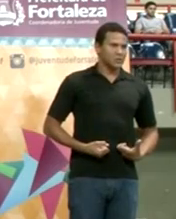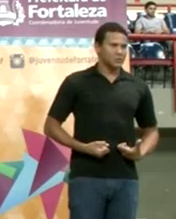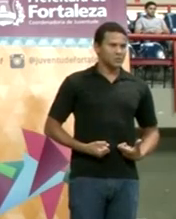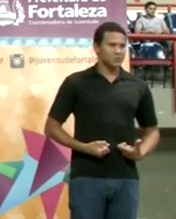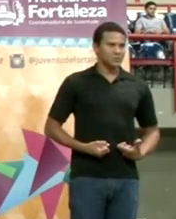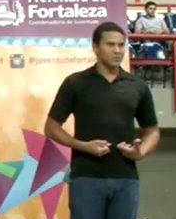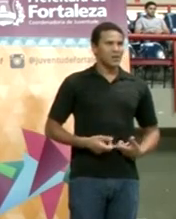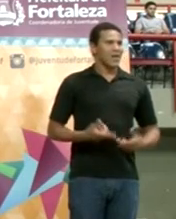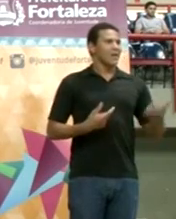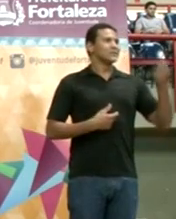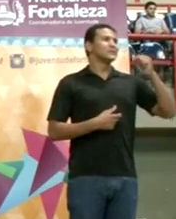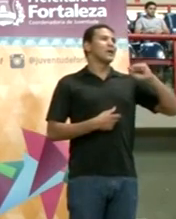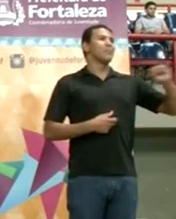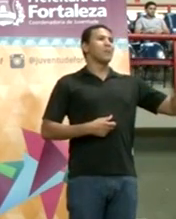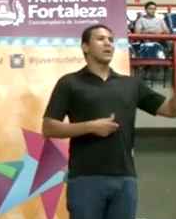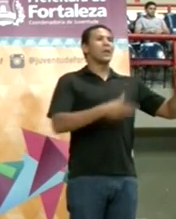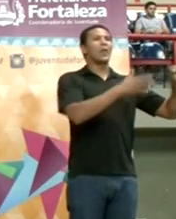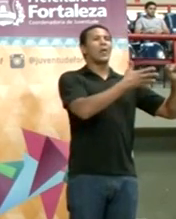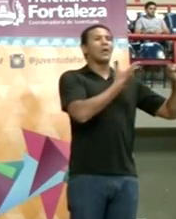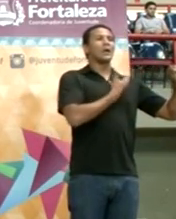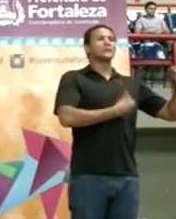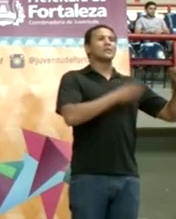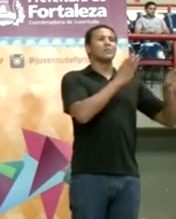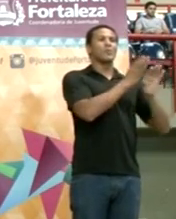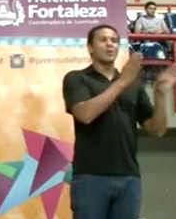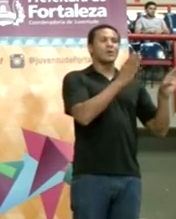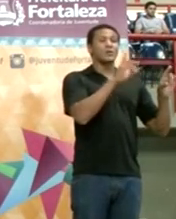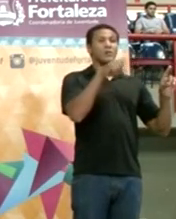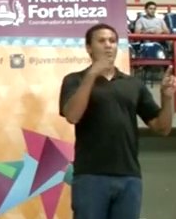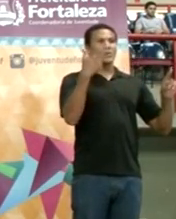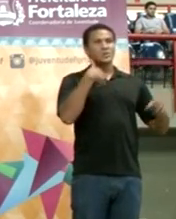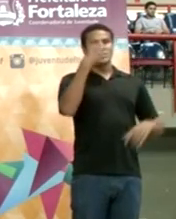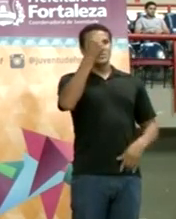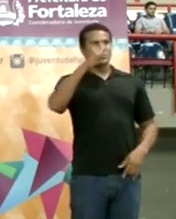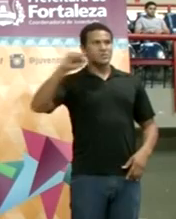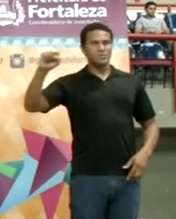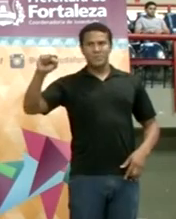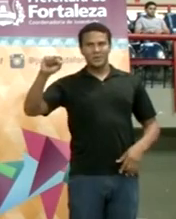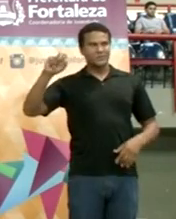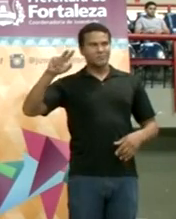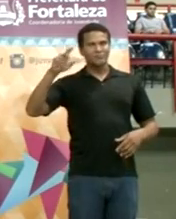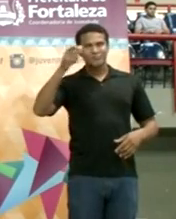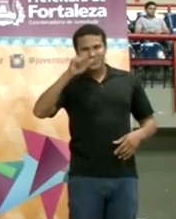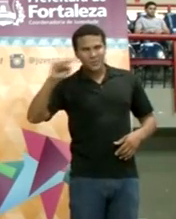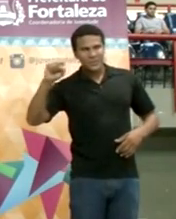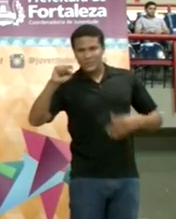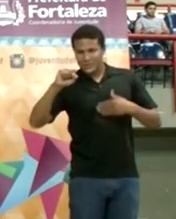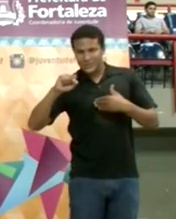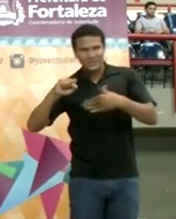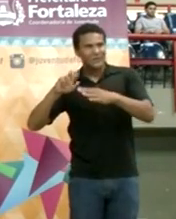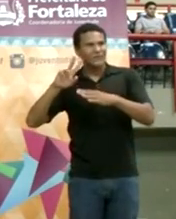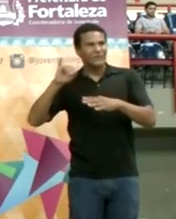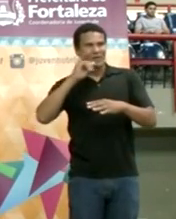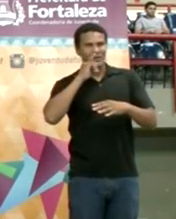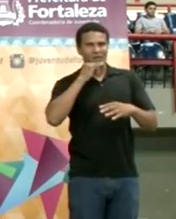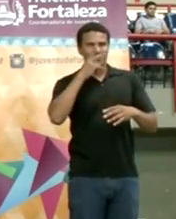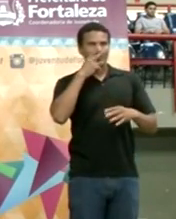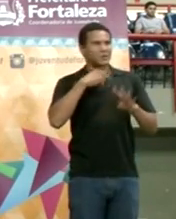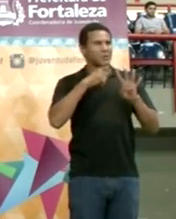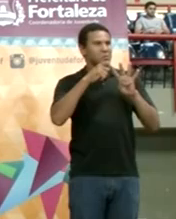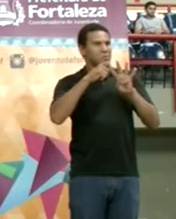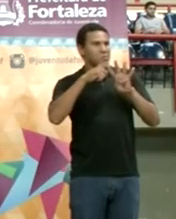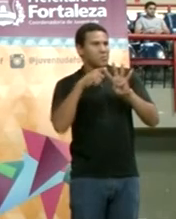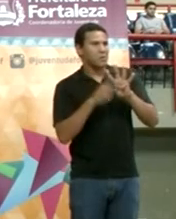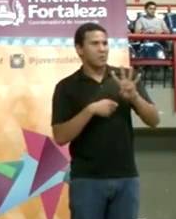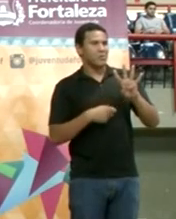do primeiro semestre. E segundo, porque a gente ainda vai ter um semestre, não semestre, mas um quadrimestre, 4